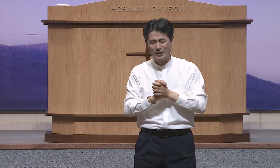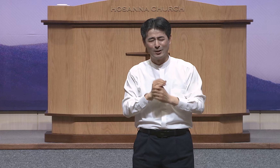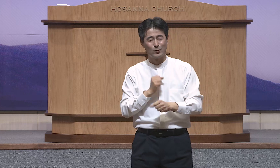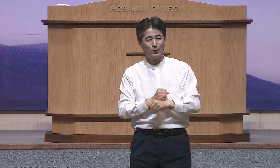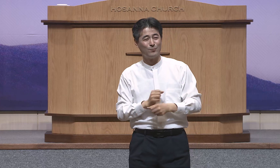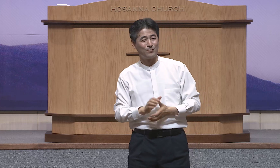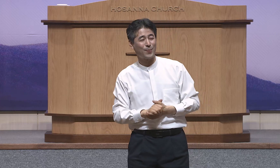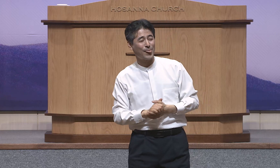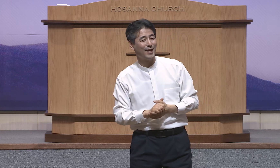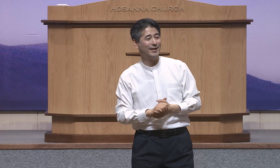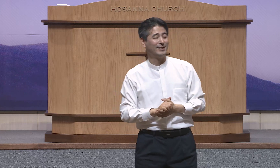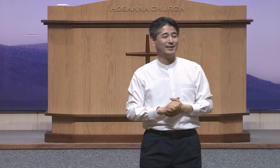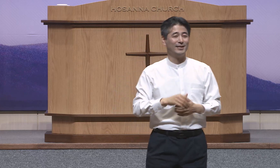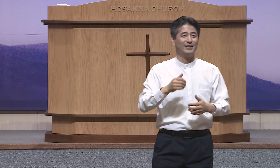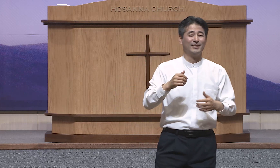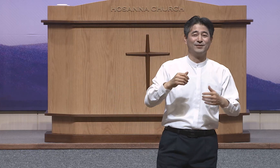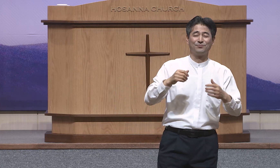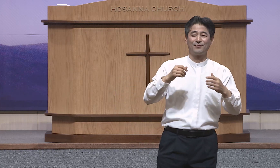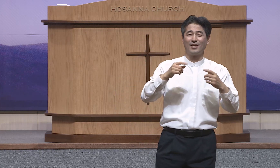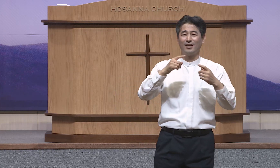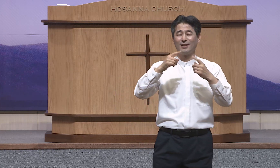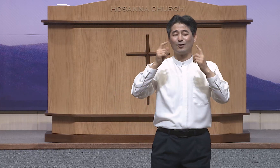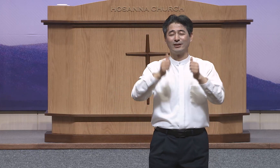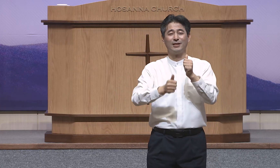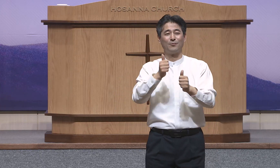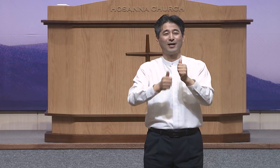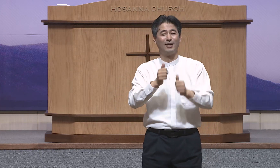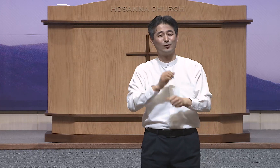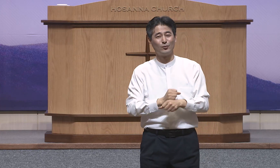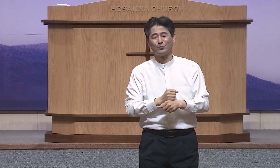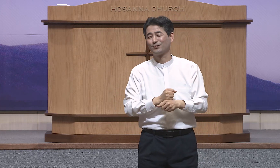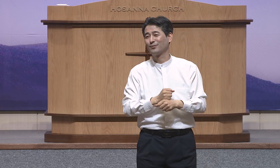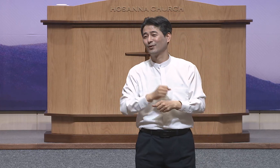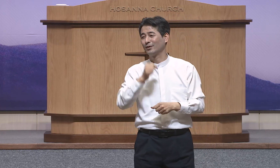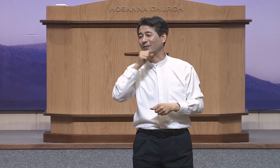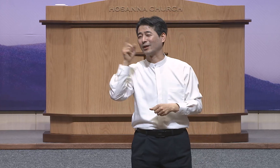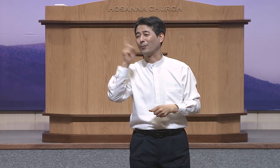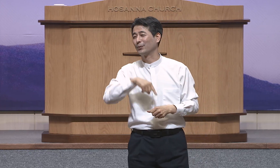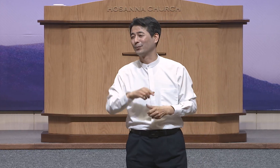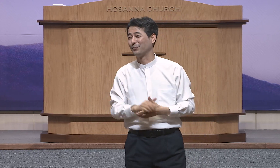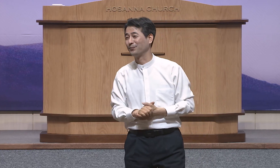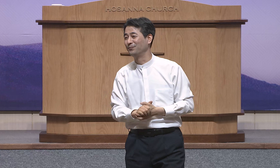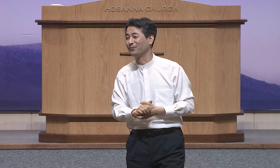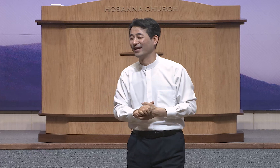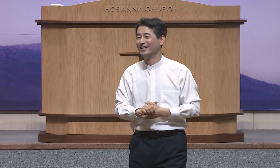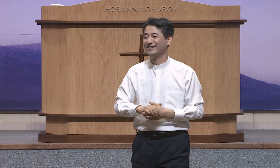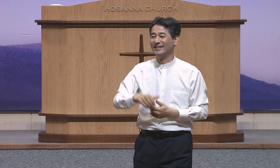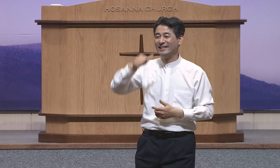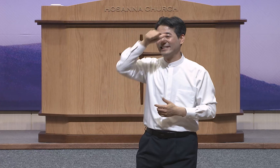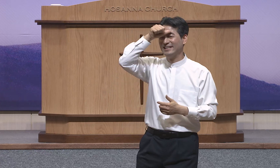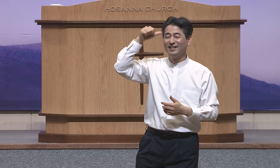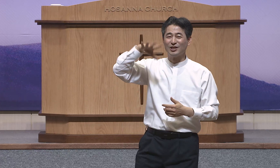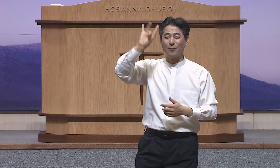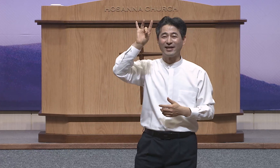때문에 하나님께서 책임져 주세요. 저는 그렇게 기도를 했습니다. 사실 대학교 시험도 사실 점수가 좋지